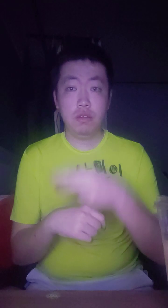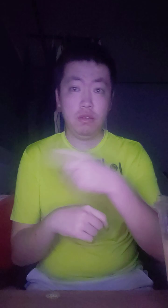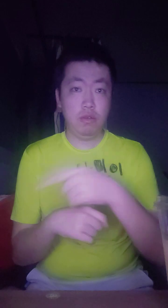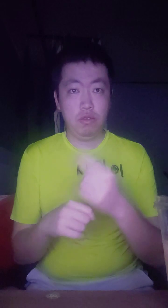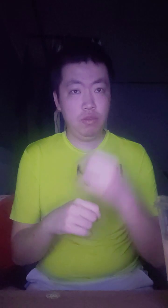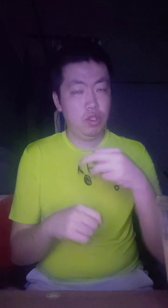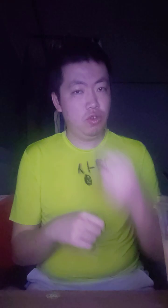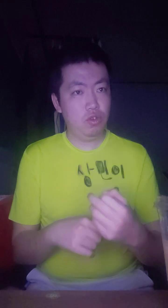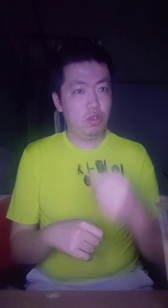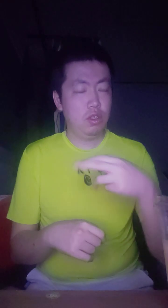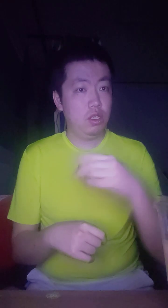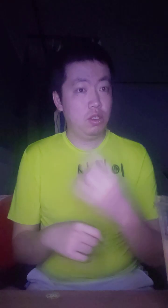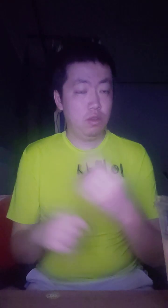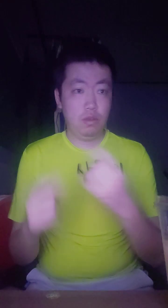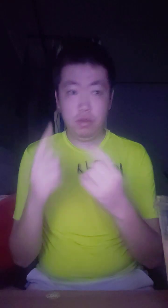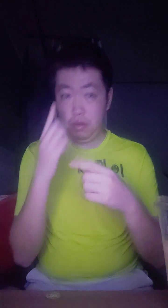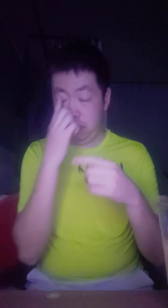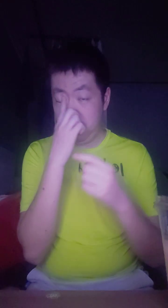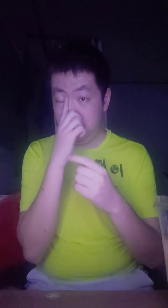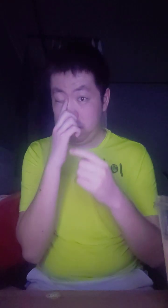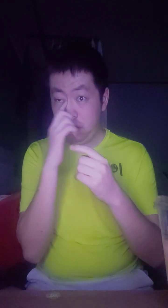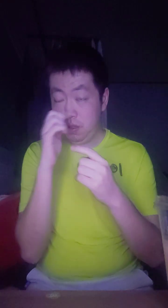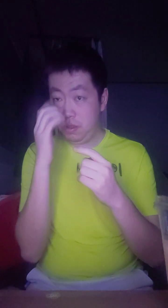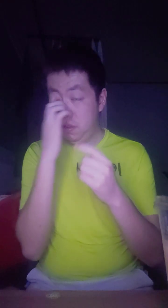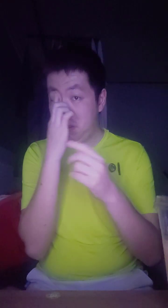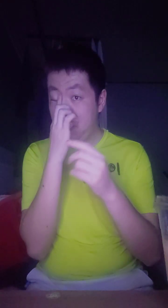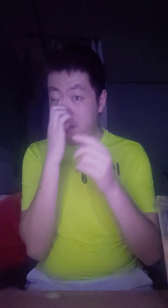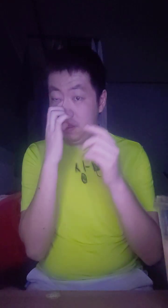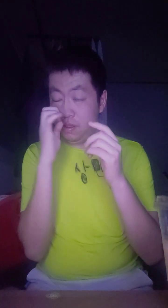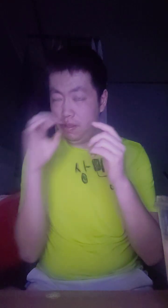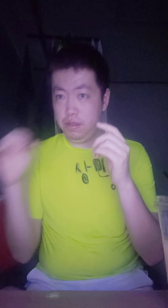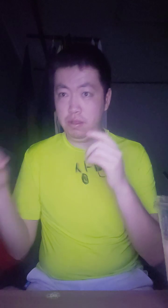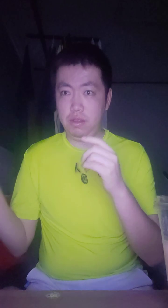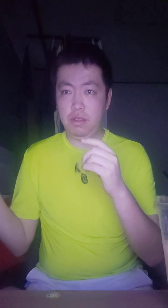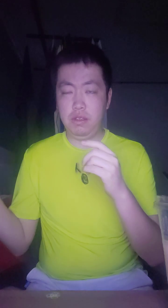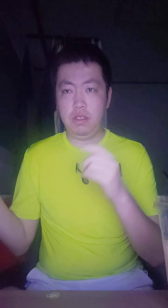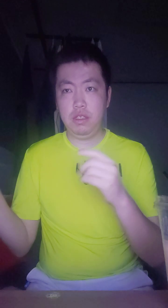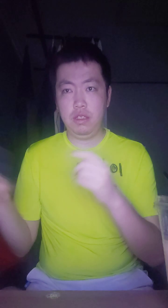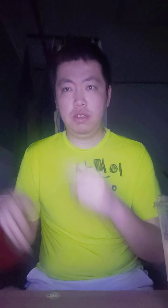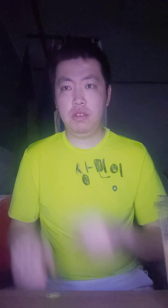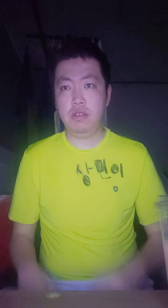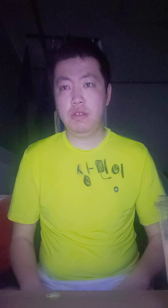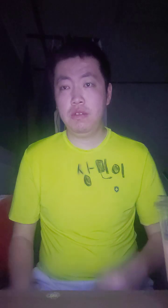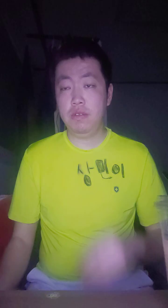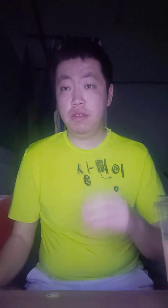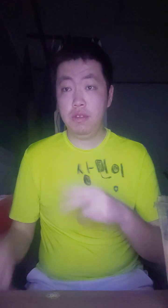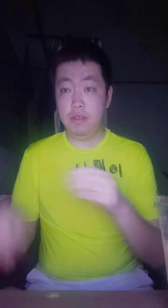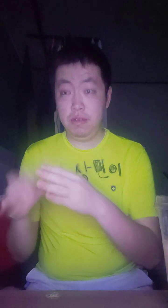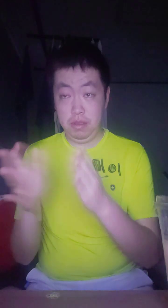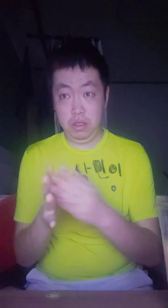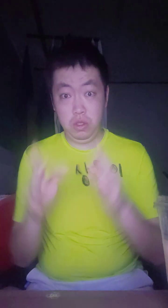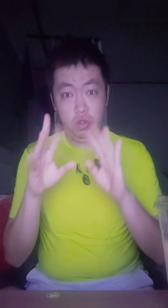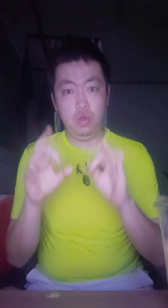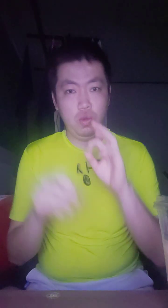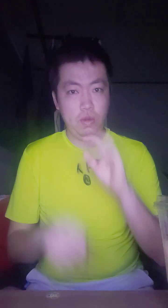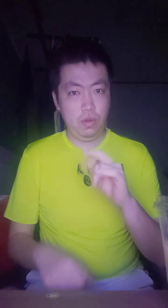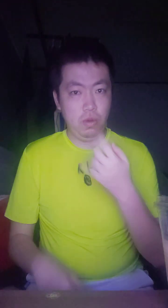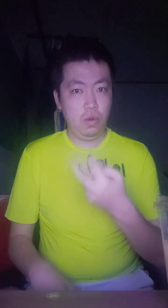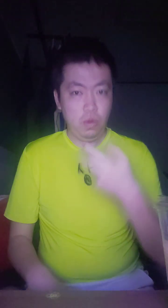미준수, 관리 미흡 등에 따른 인재로 결론 내렸습니다. 접수된 피해액은 1억 8천만 원으로